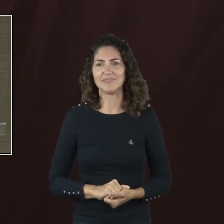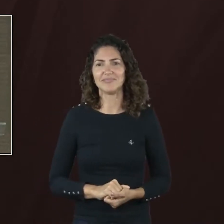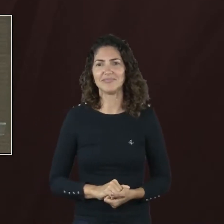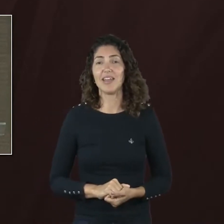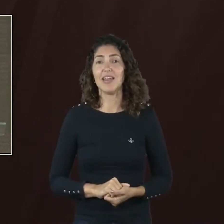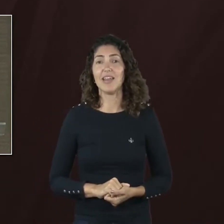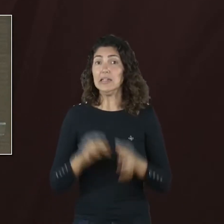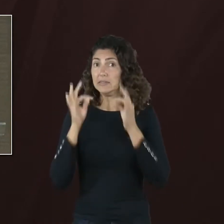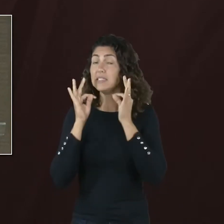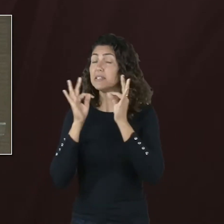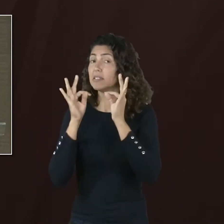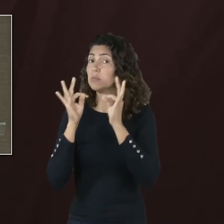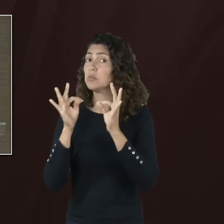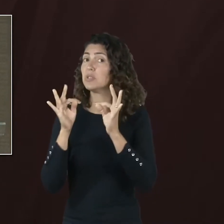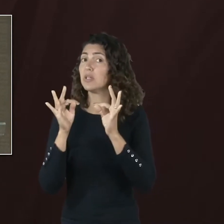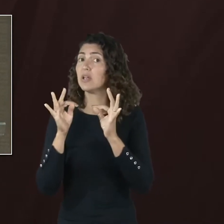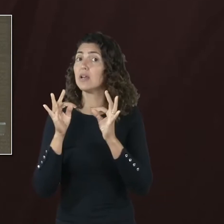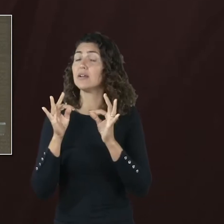E